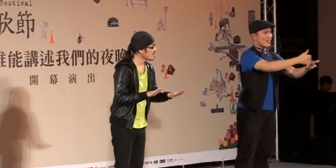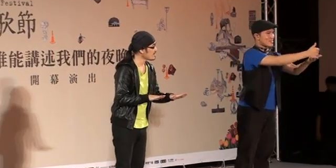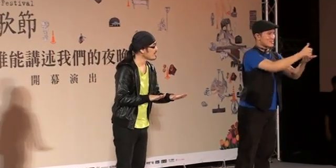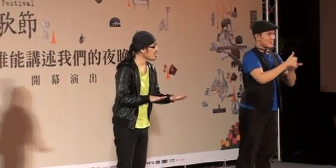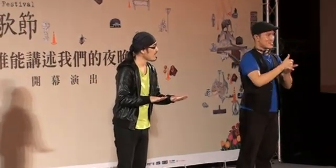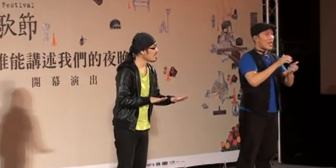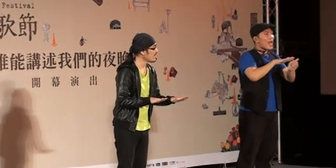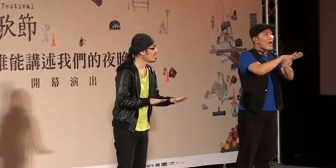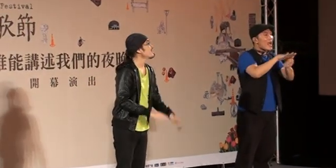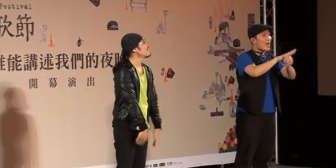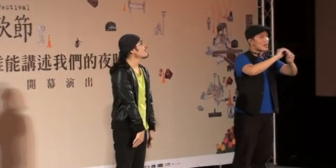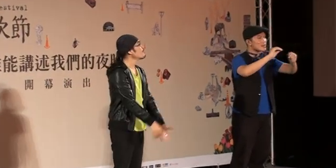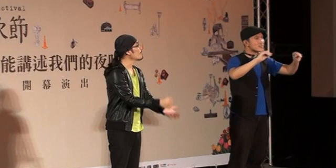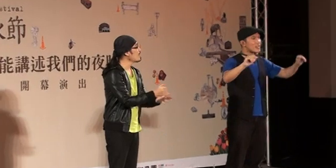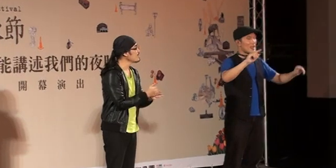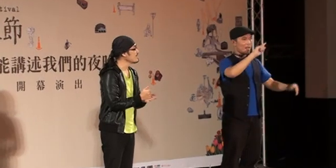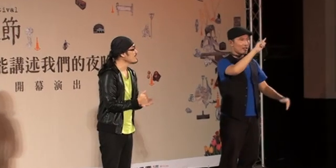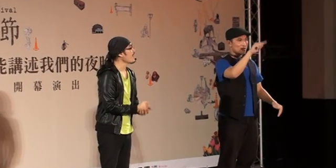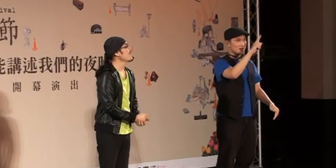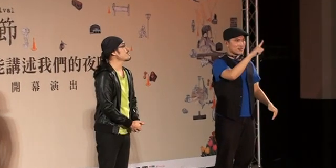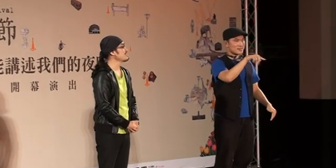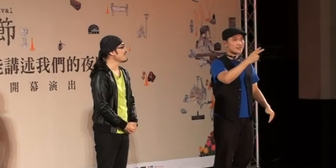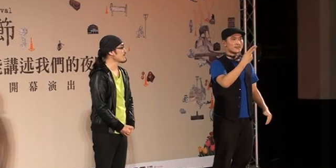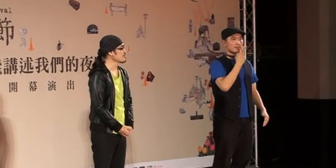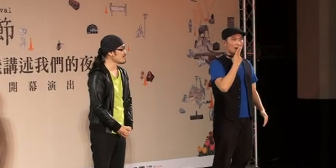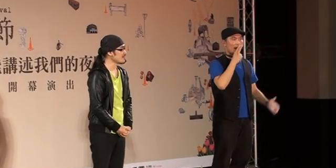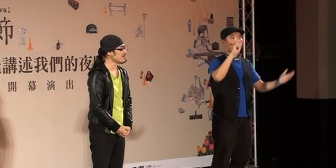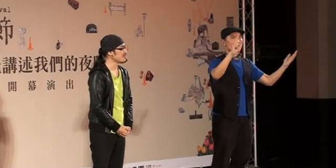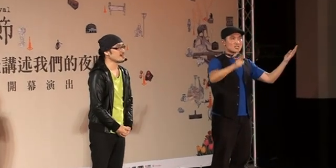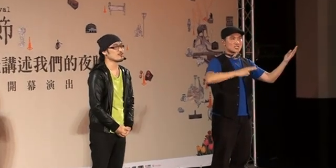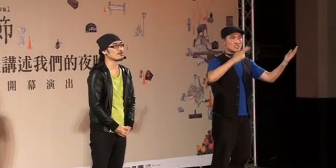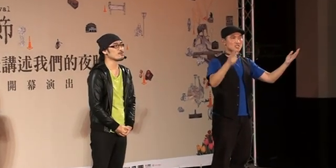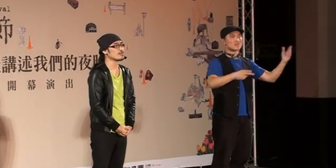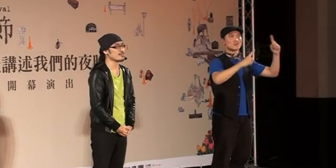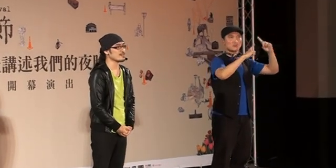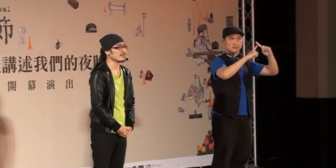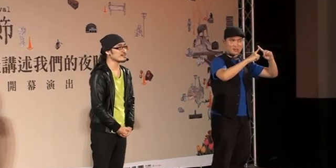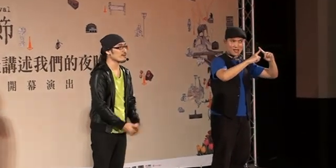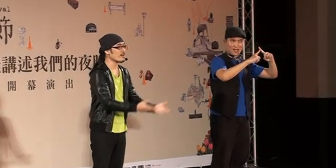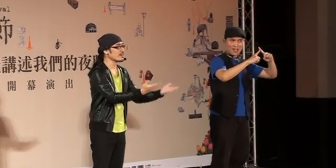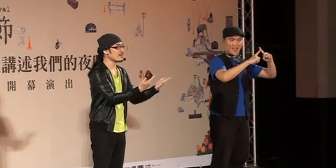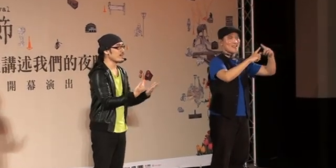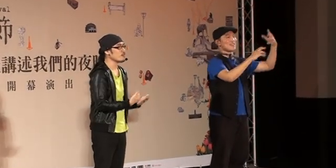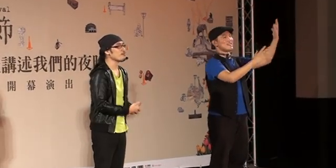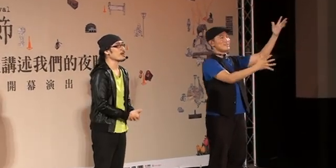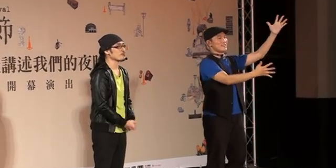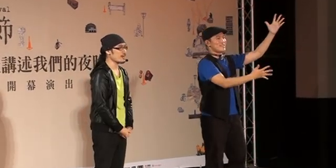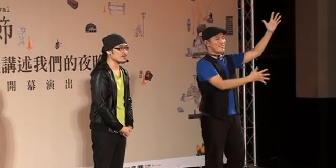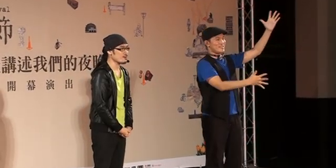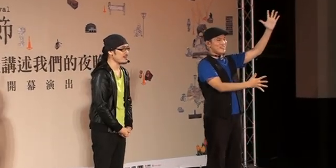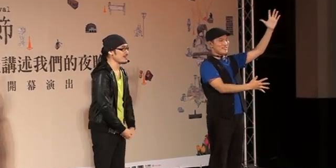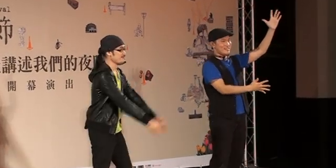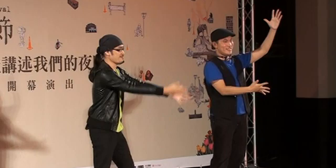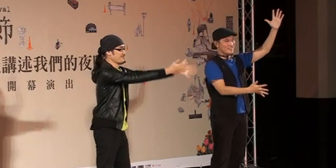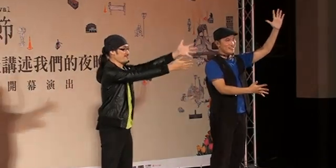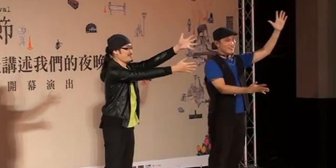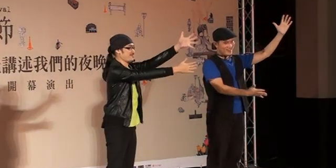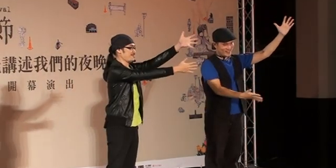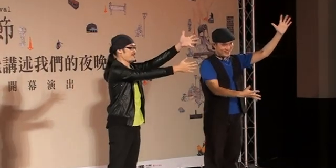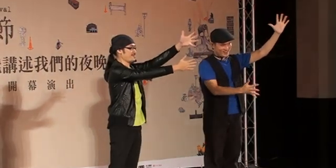现在，让我们欢迎爱沙尼亚诗人何索库尔先生到台上来为我们朗读他的作品。 Now let's put